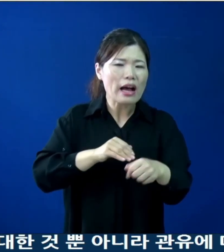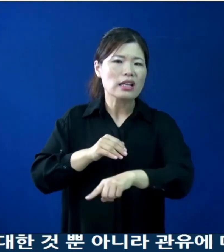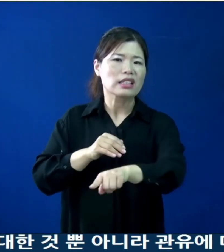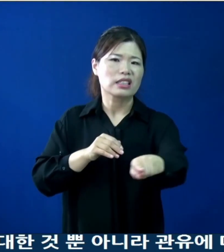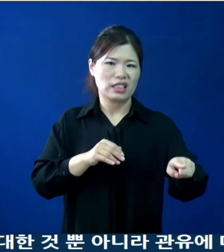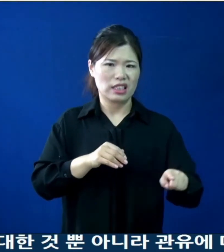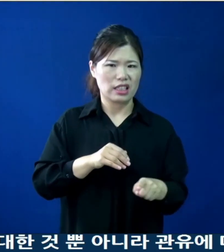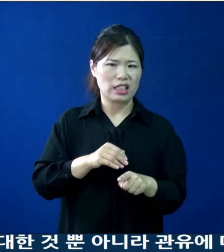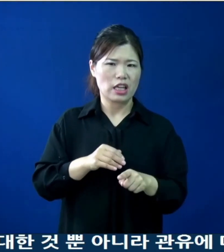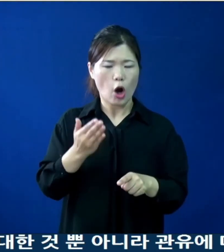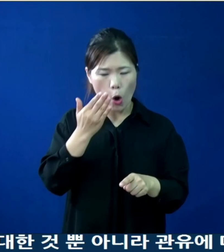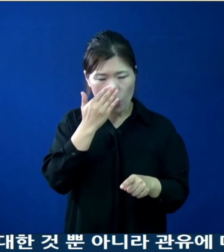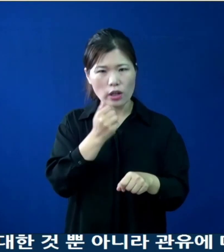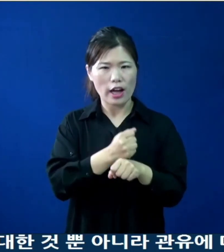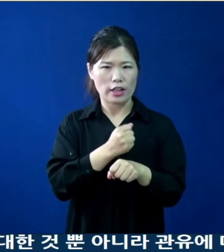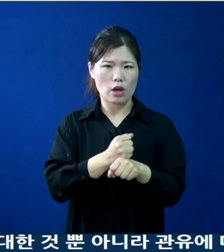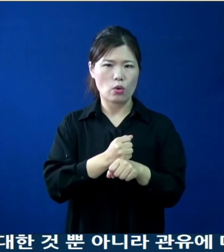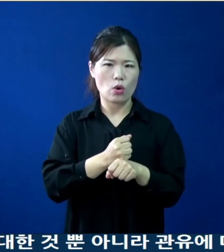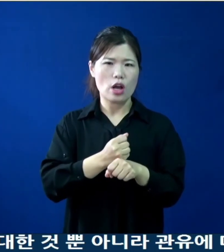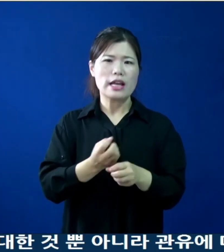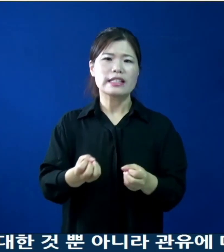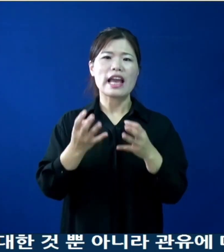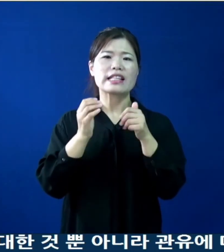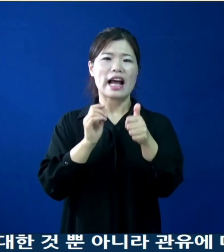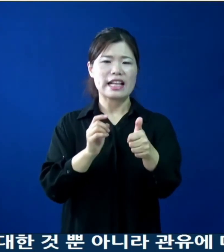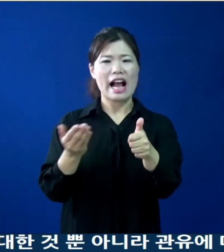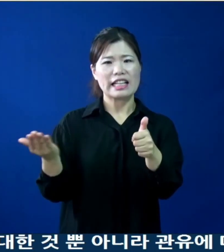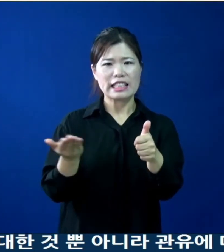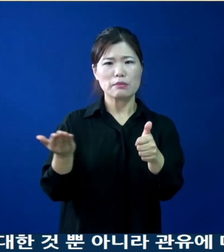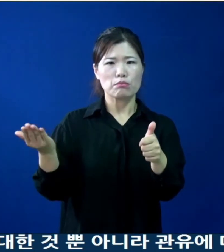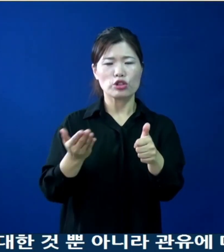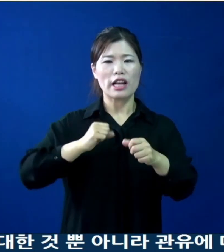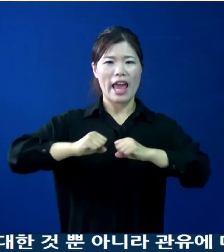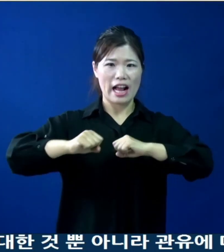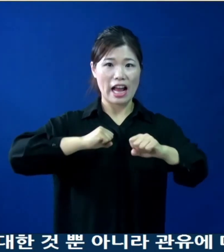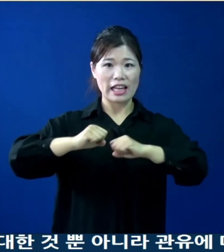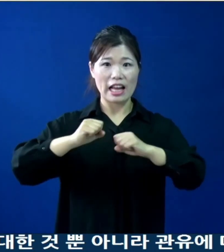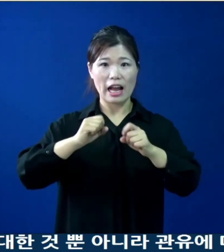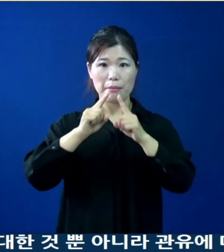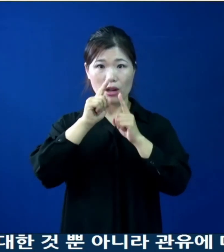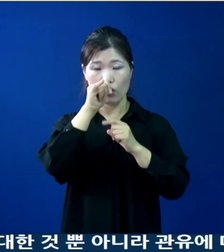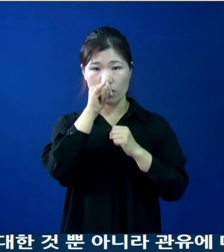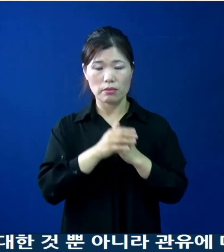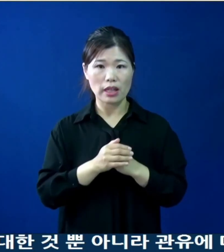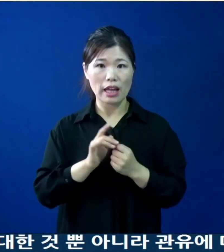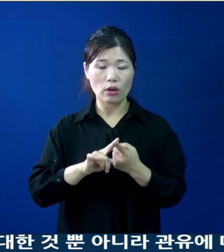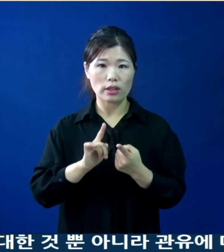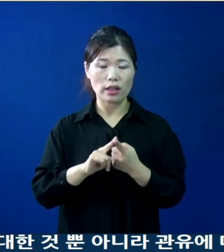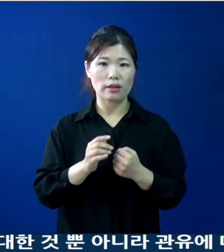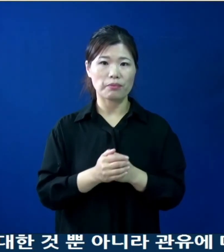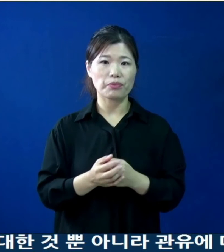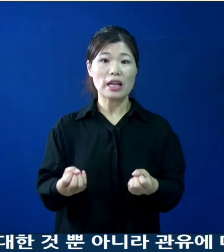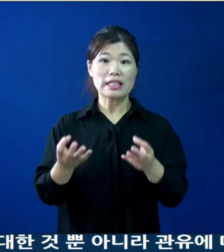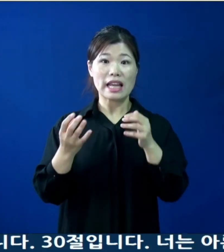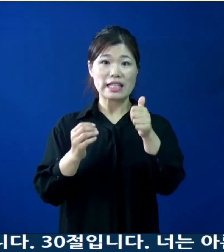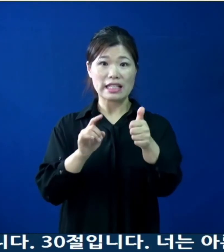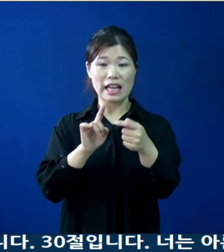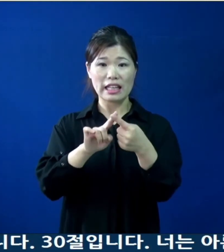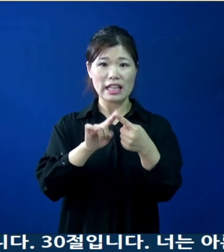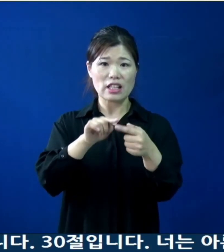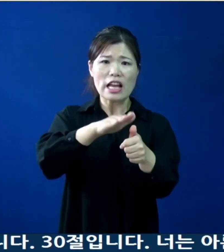하고 그들이 내게 제사장 직분을 행하게 하고. 이게 관유입니다. 제사장에게